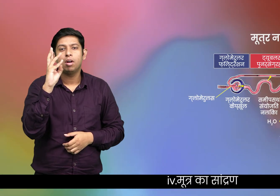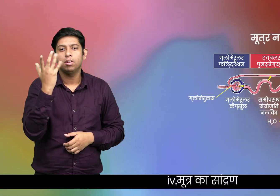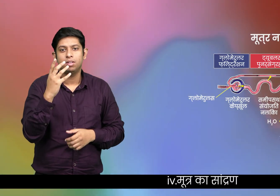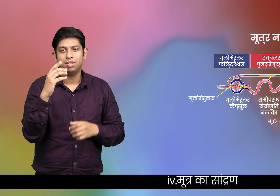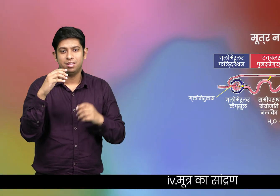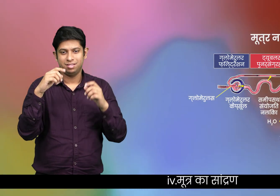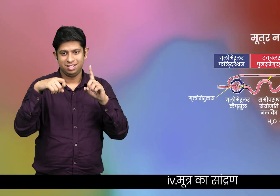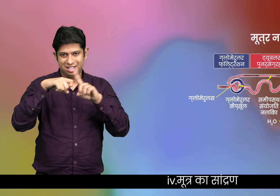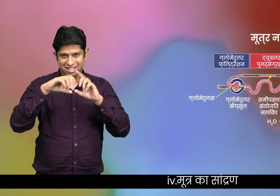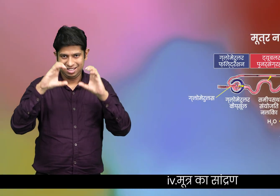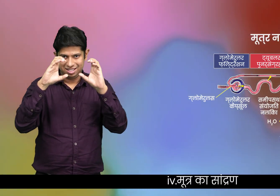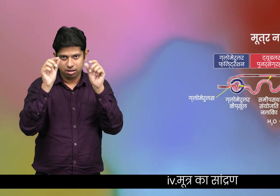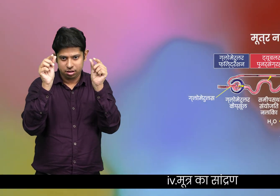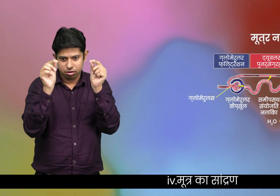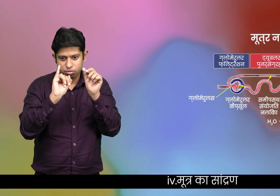मूत्र का सांद्रण।